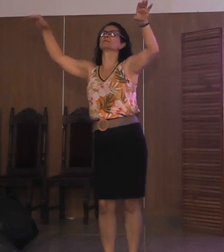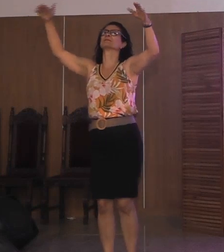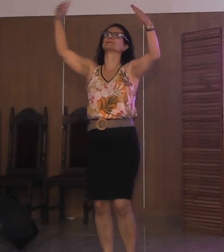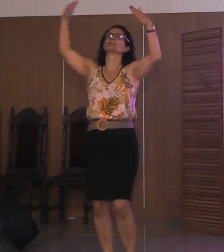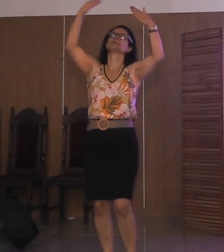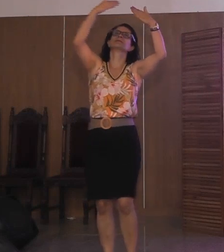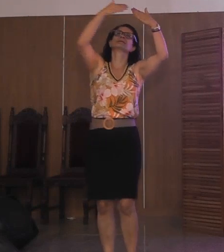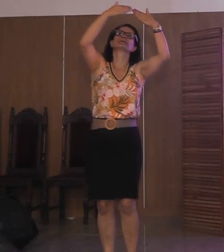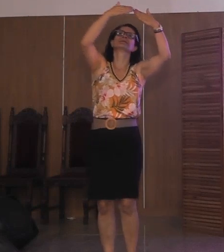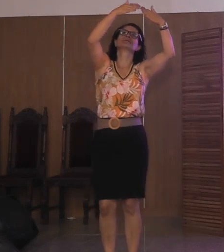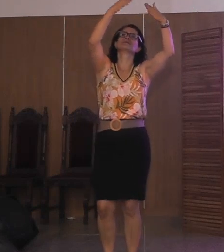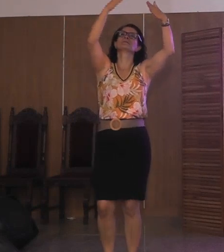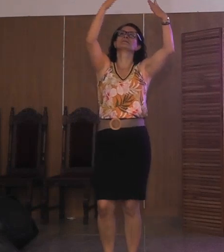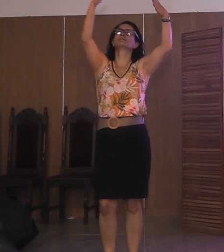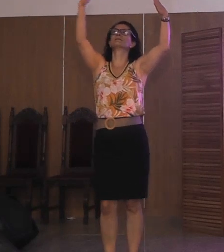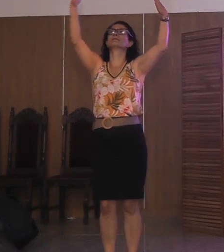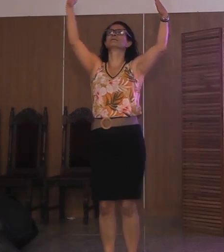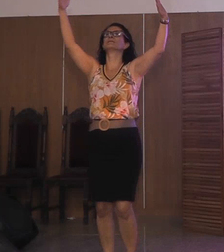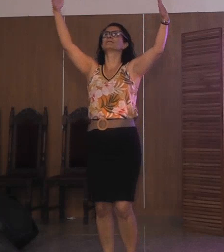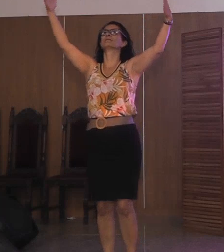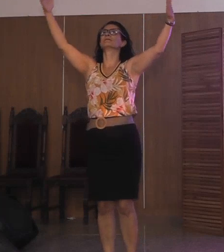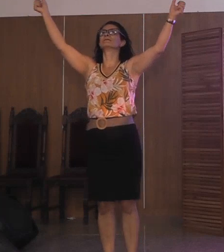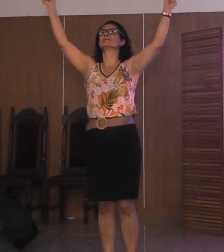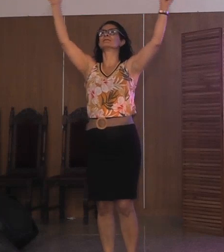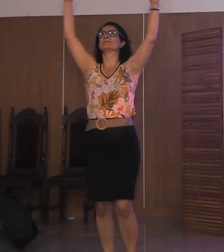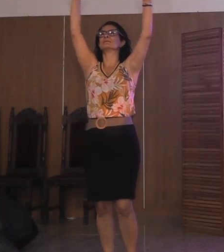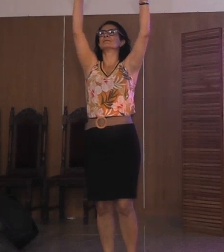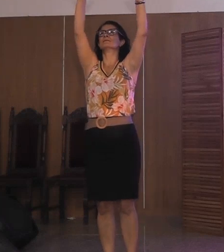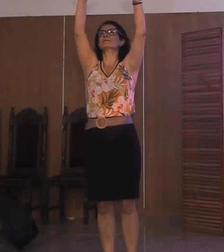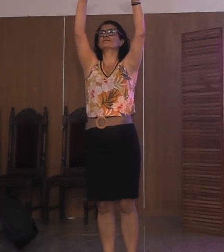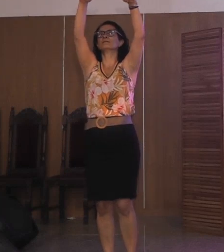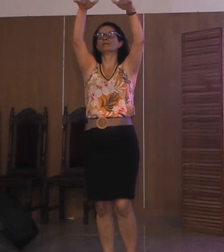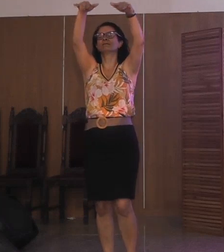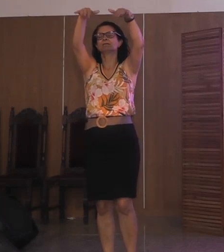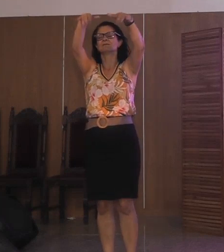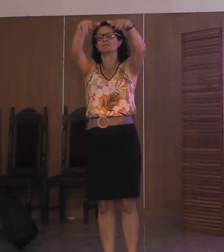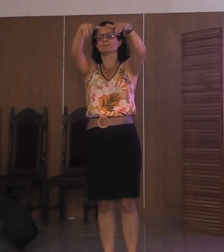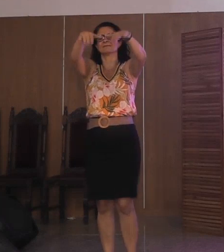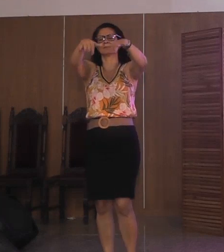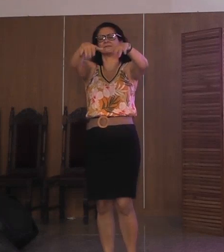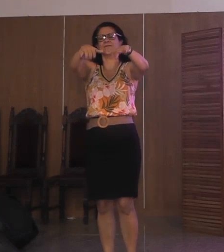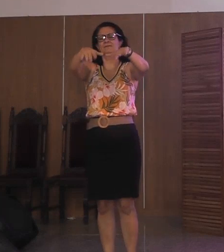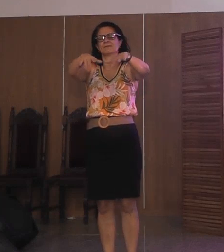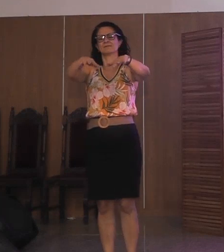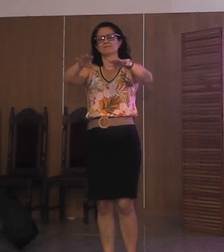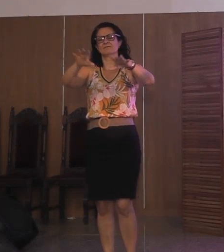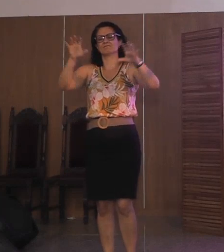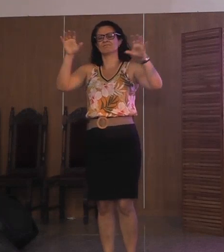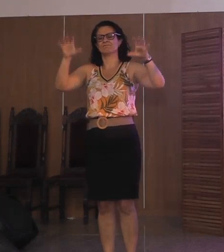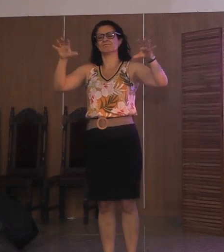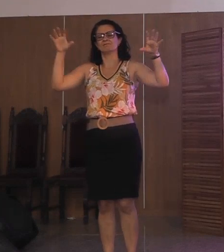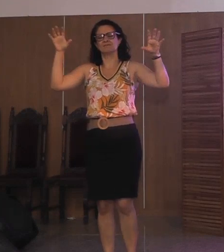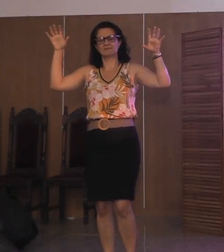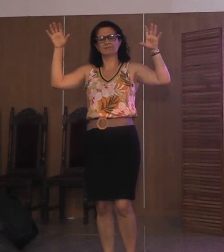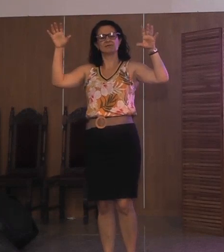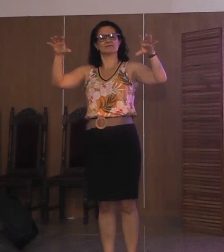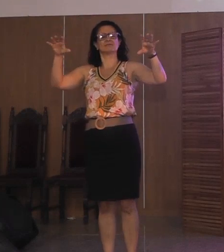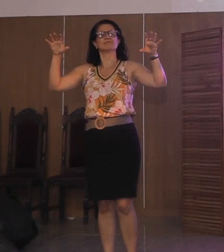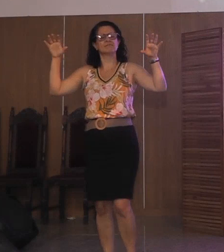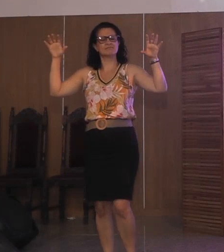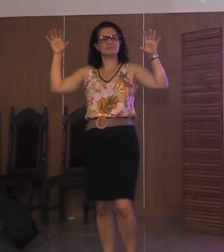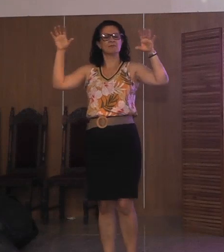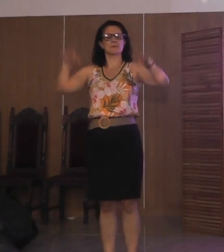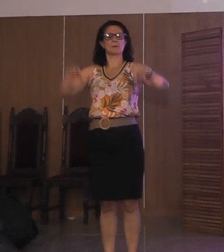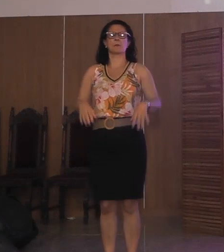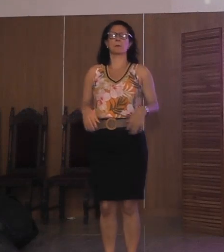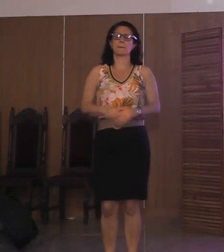chover. Abra as comportas do céu. é tempo que Deus tem